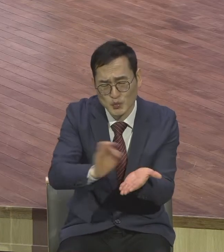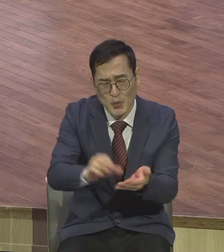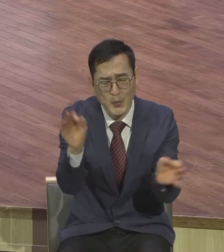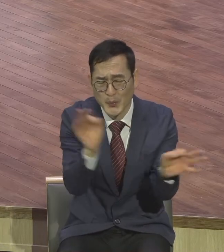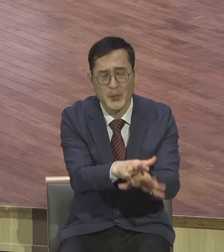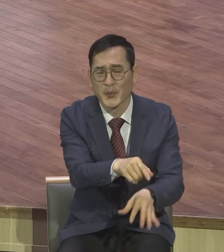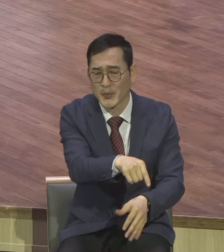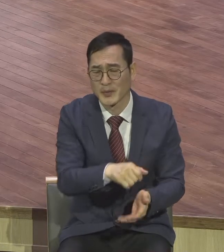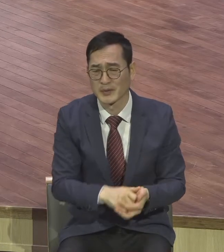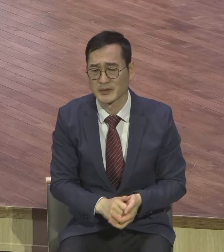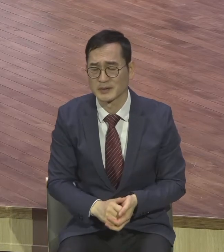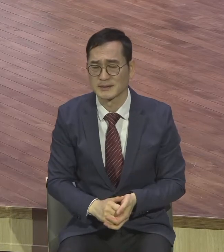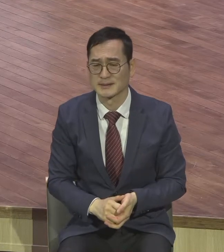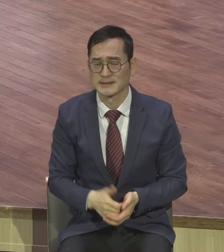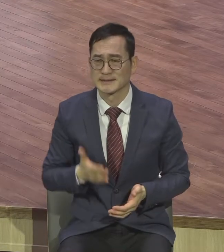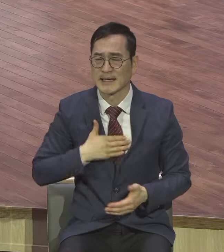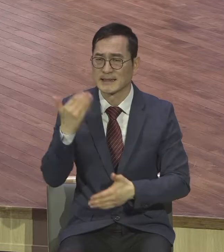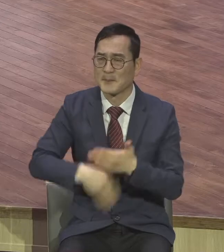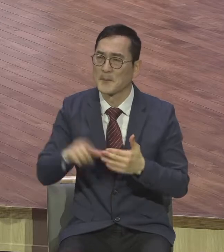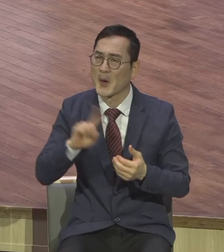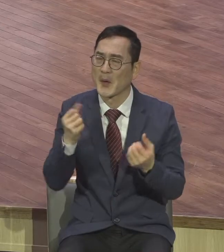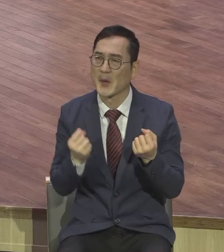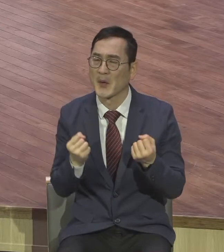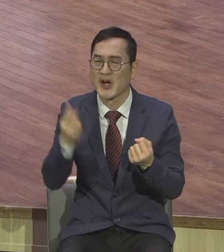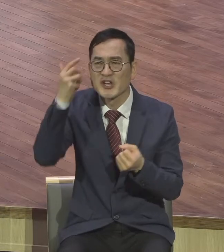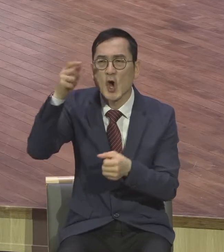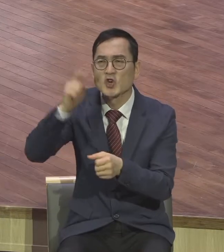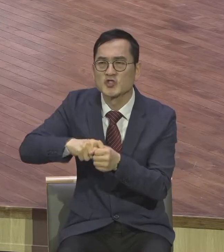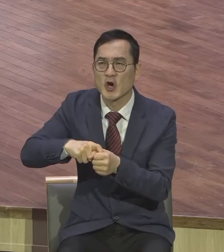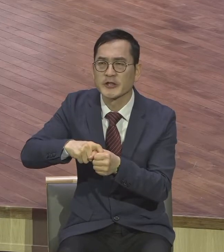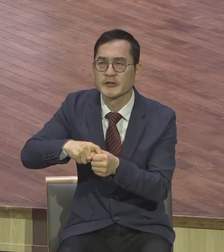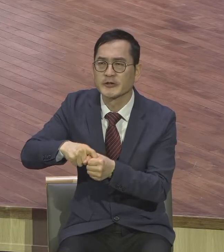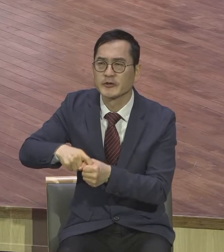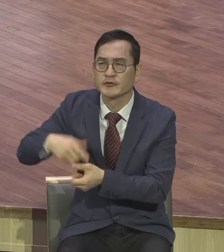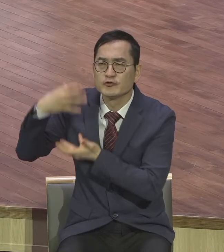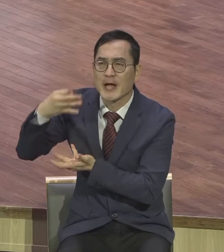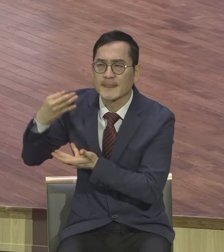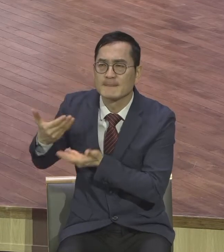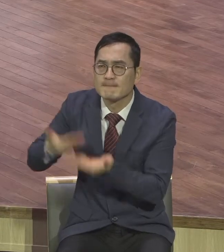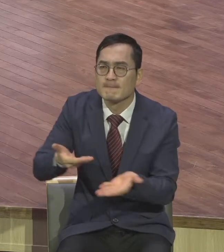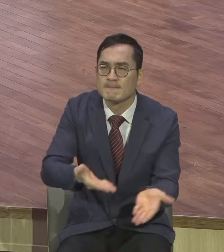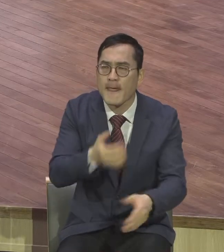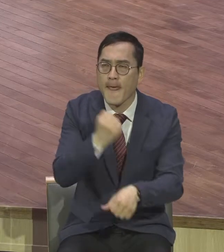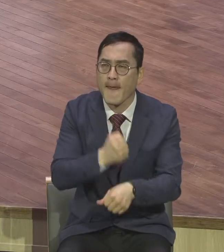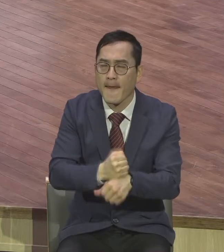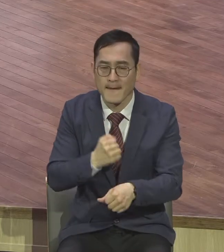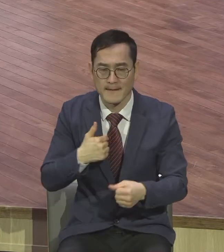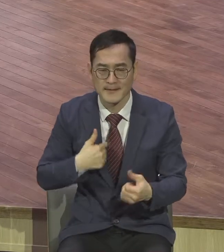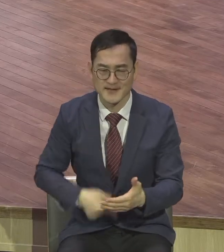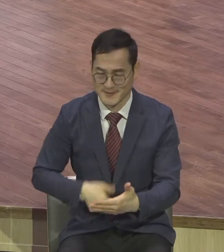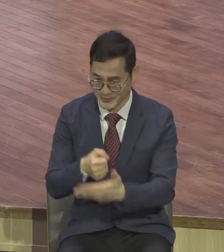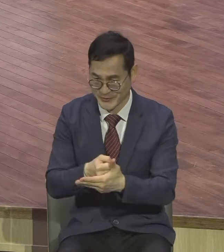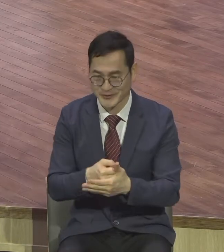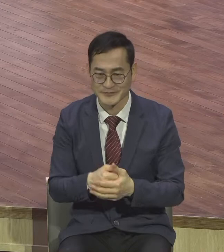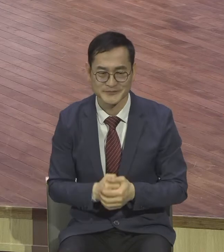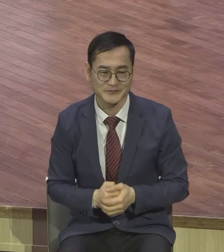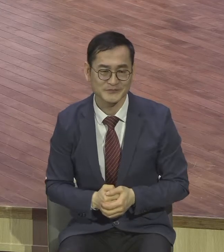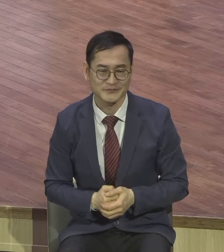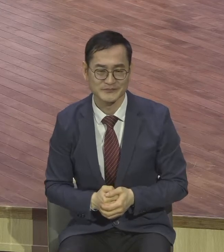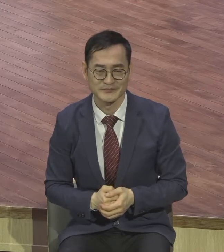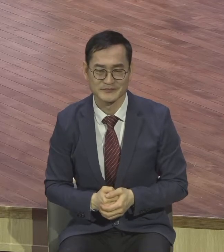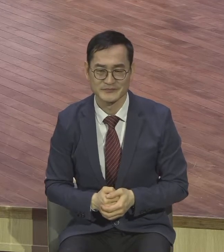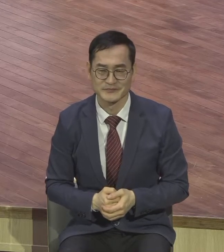유산을 남길 것이다 영적 랩너트들 언약 전달하는 영혼이 남을 것에 영적인